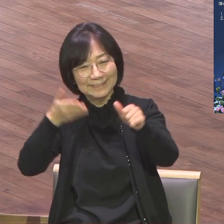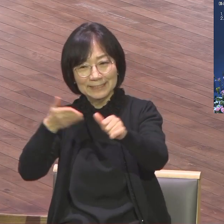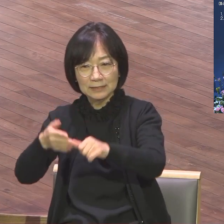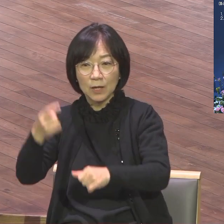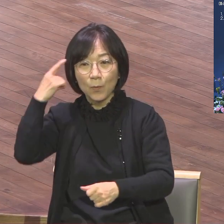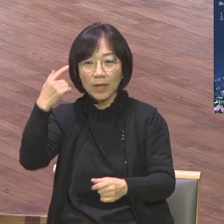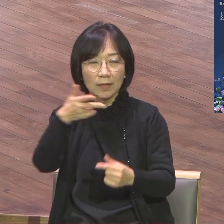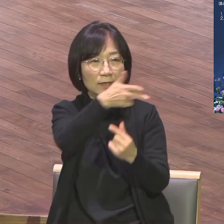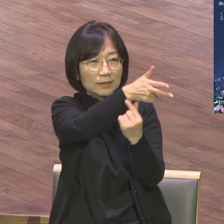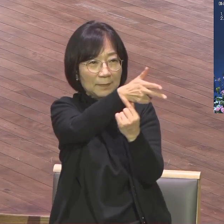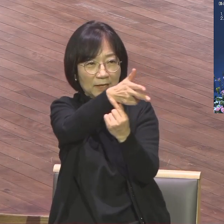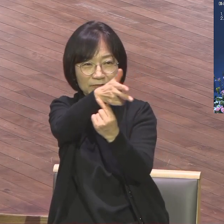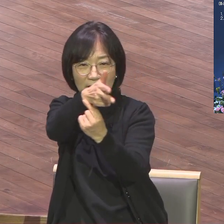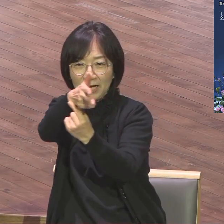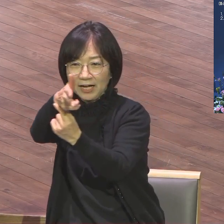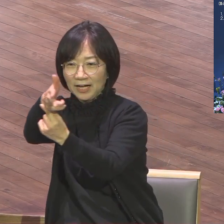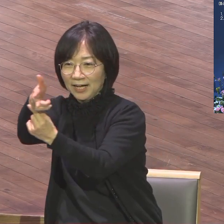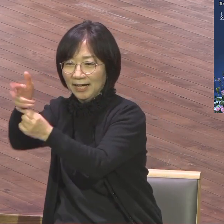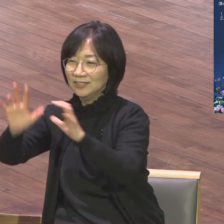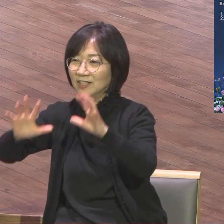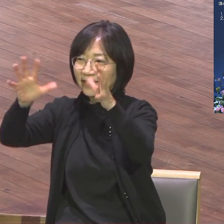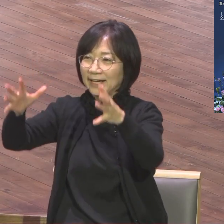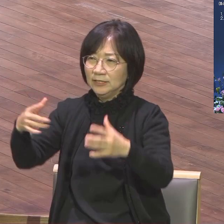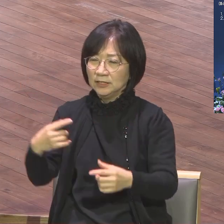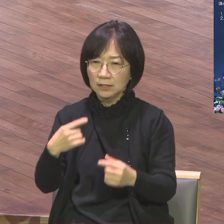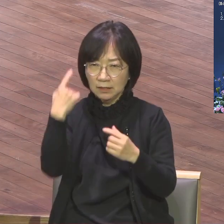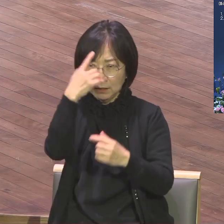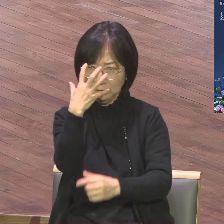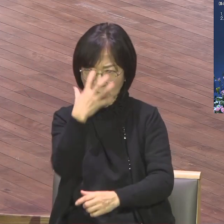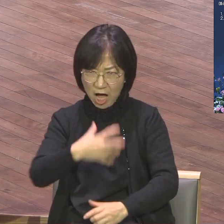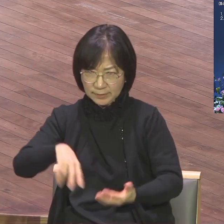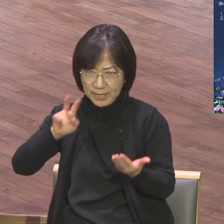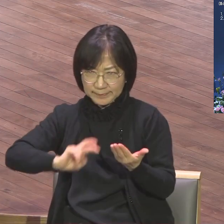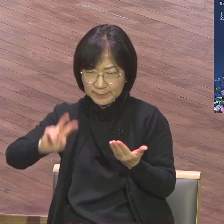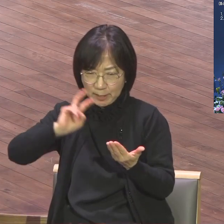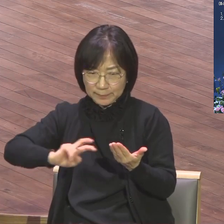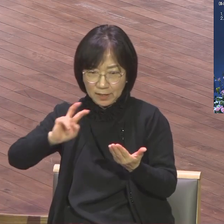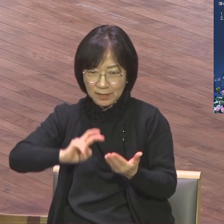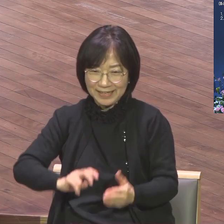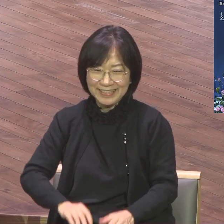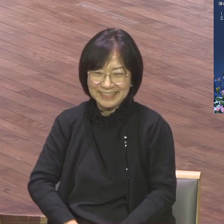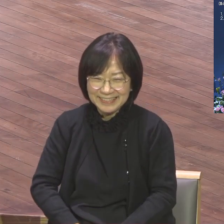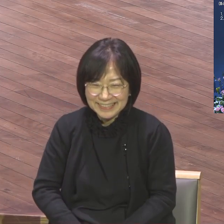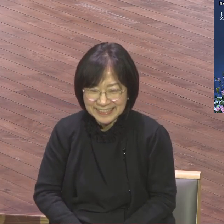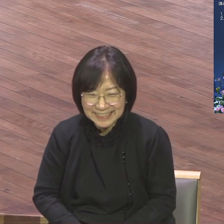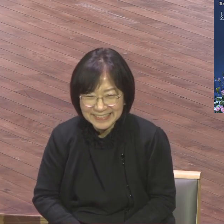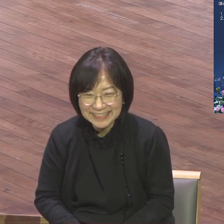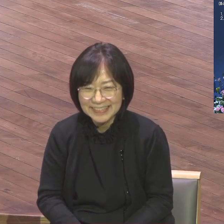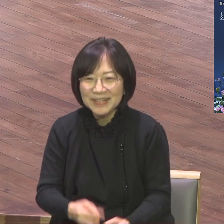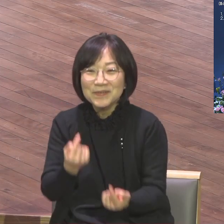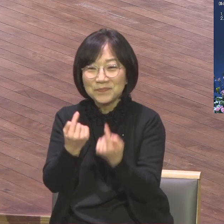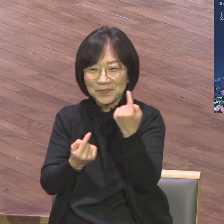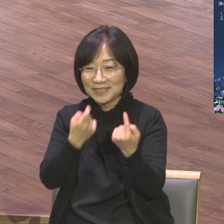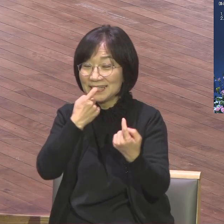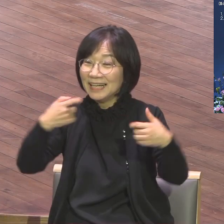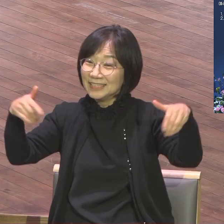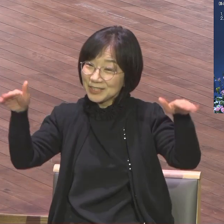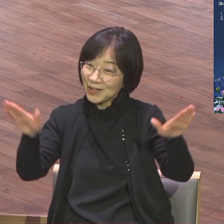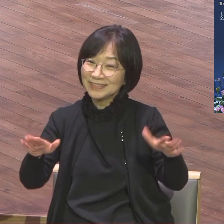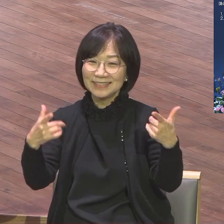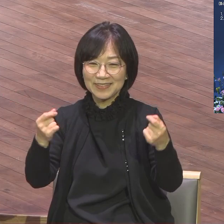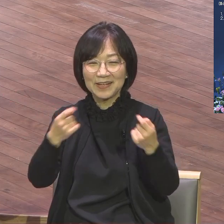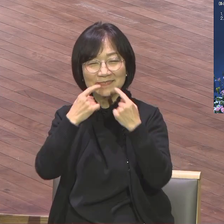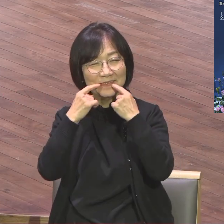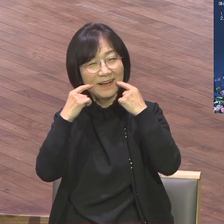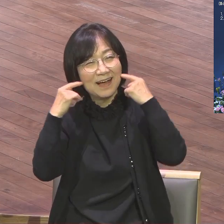다 나오잖아요. 전 세계 다 나가요. 야 영재 찬양 되면 천사된 노래하는 것 같네. 문제 다